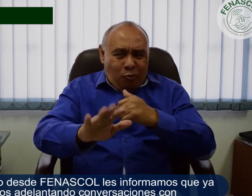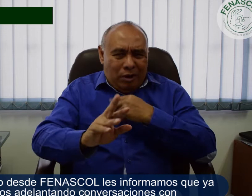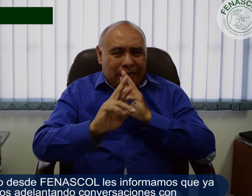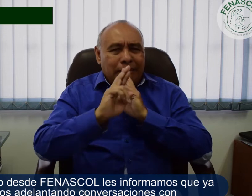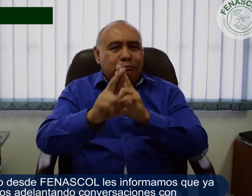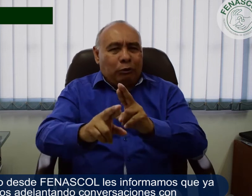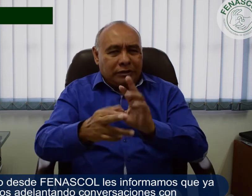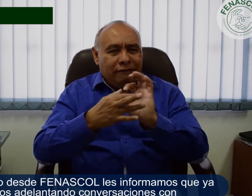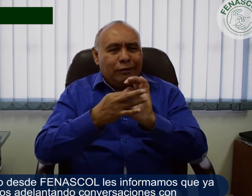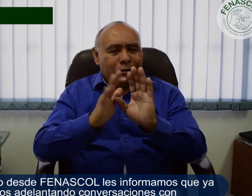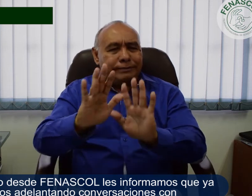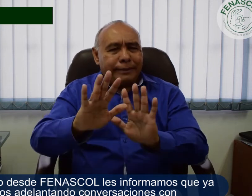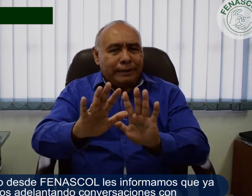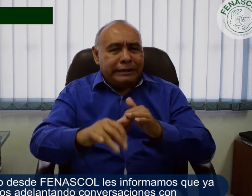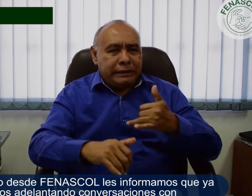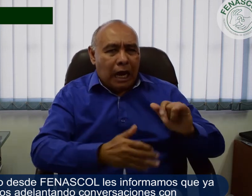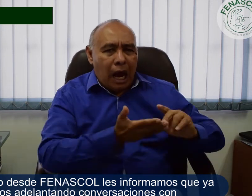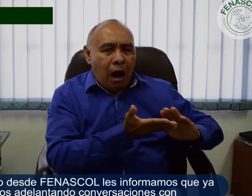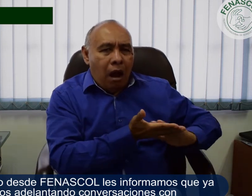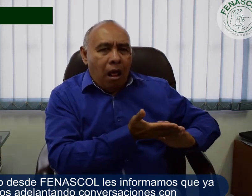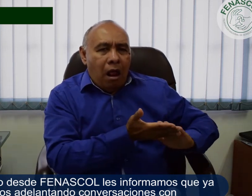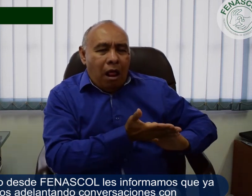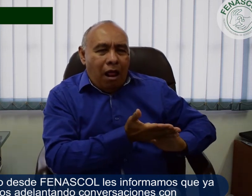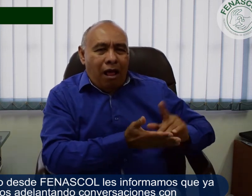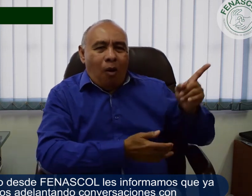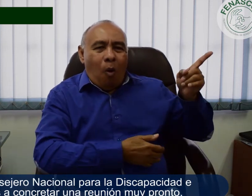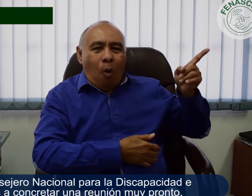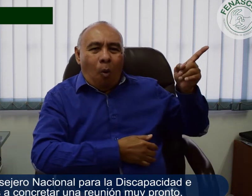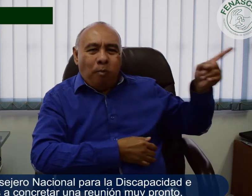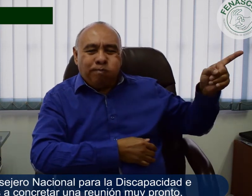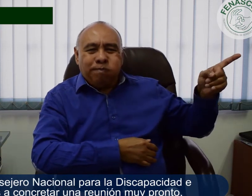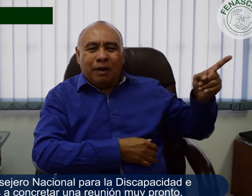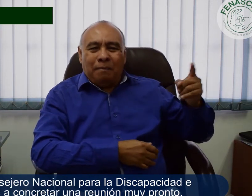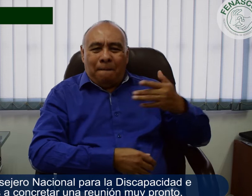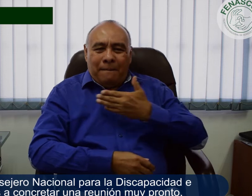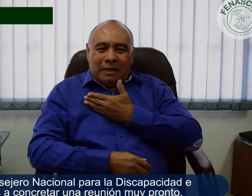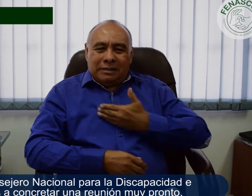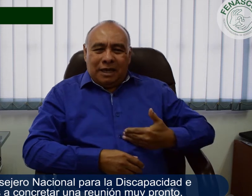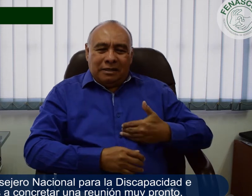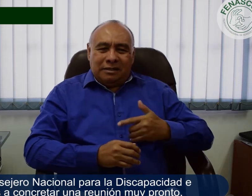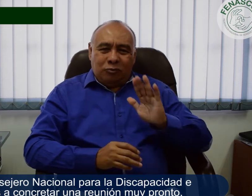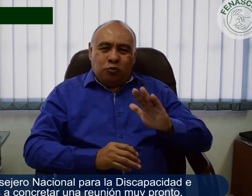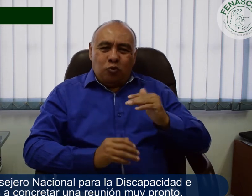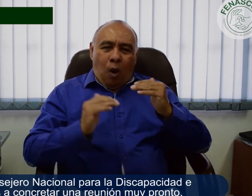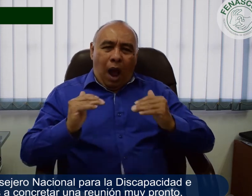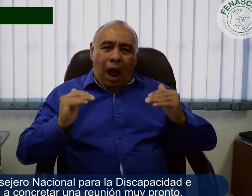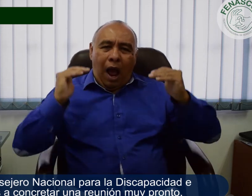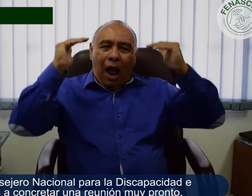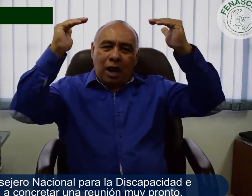informamos que ya estábamos adelantando conversaciones con el alto consejero nacional para la discapacidad e invitamos a